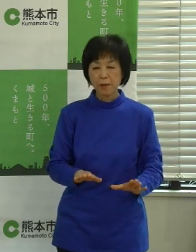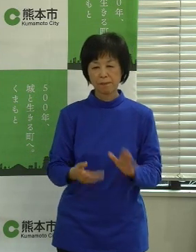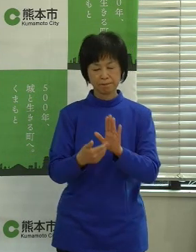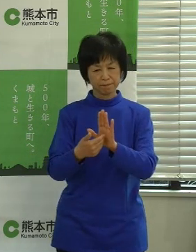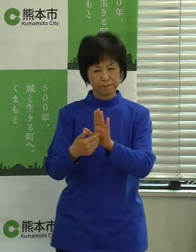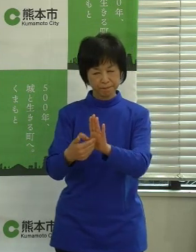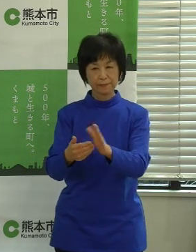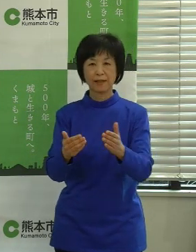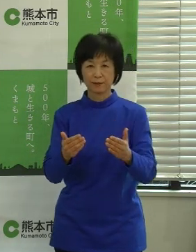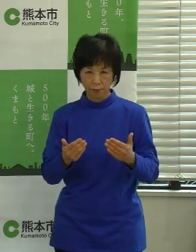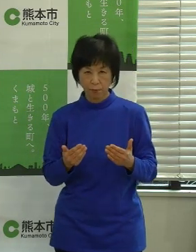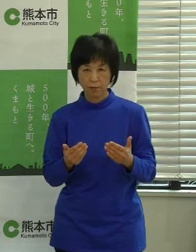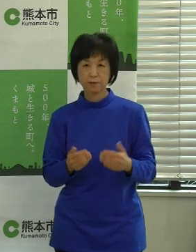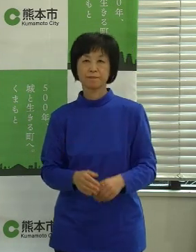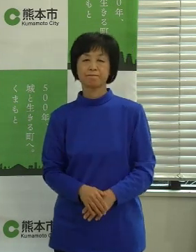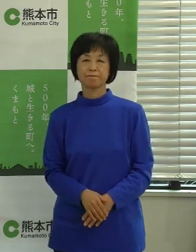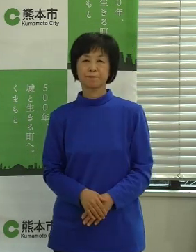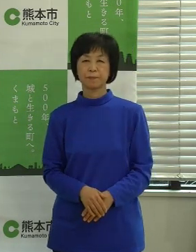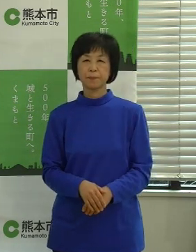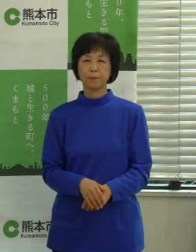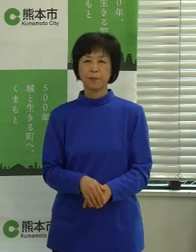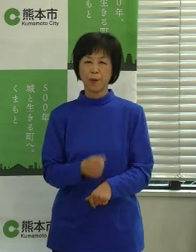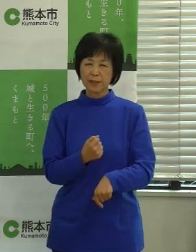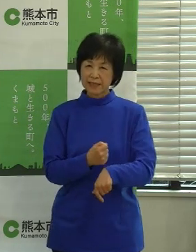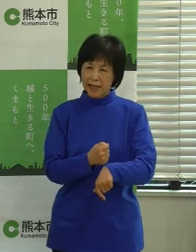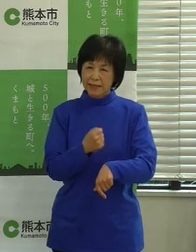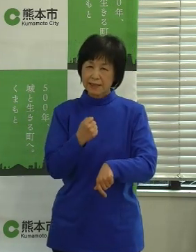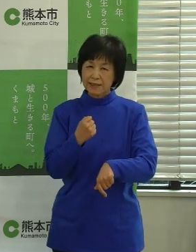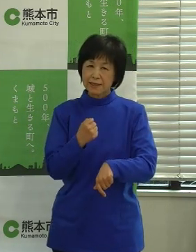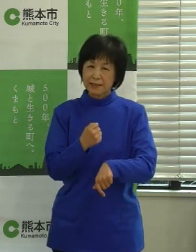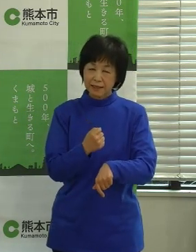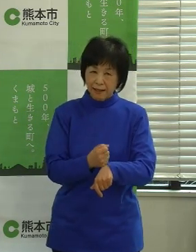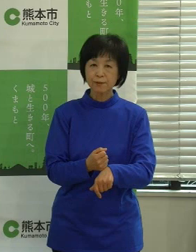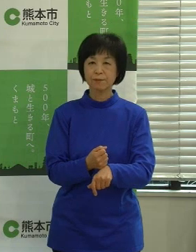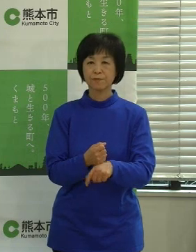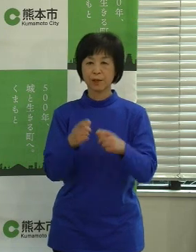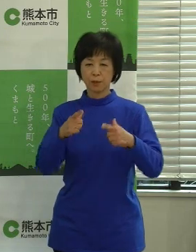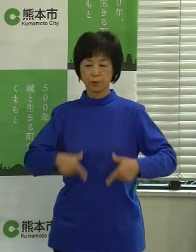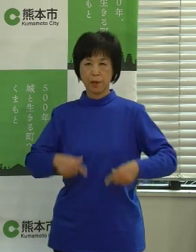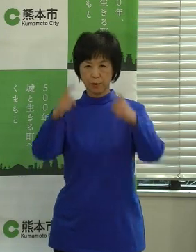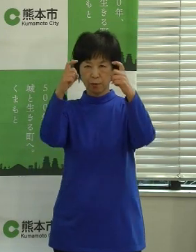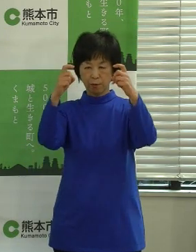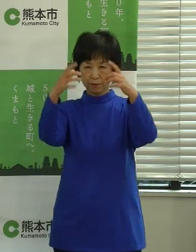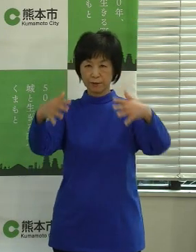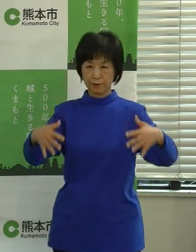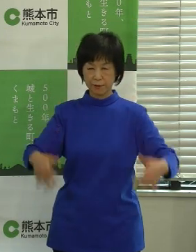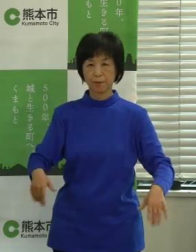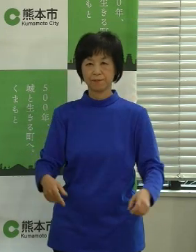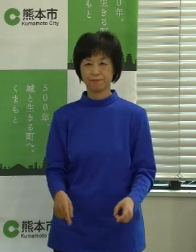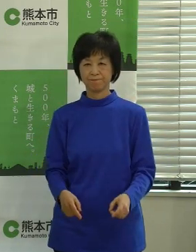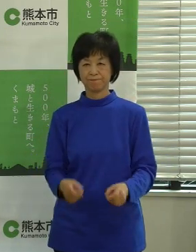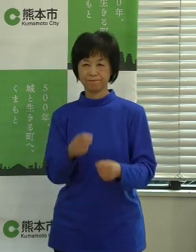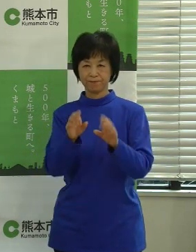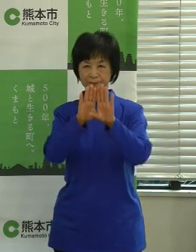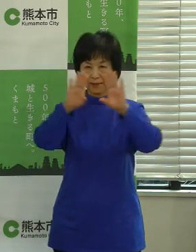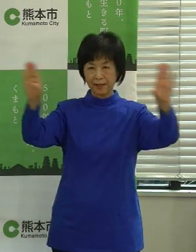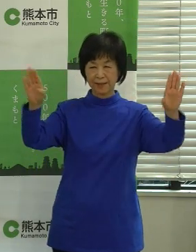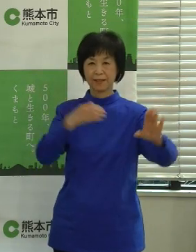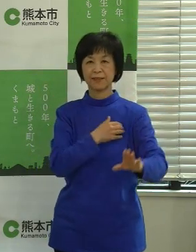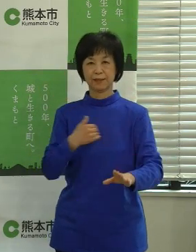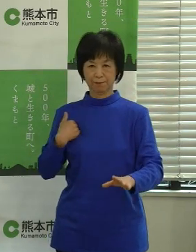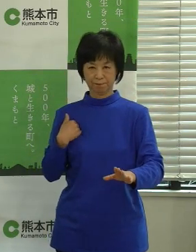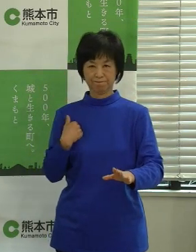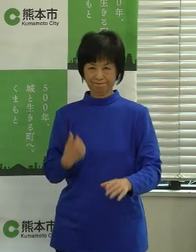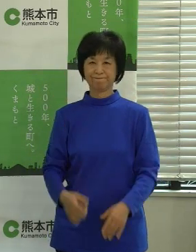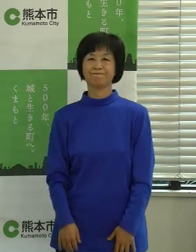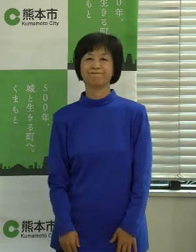ければいけませんし、せっかくのこの完成をしたですねやっぱオープンでありますので多くの皆様にやっぱり安全にご覧い